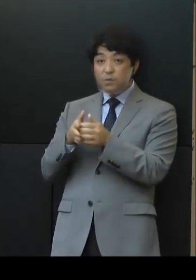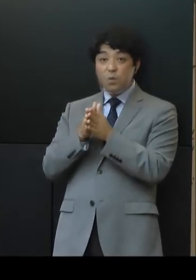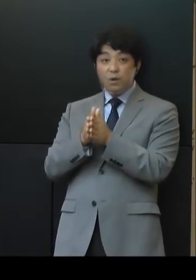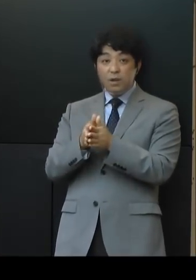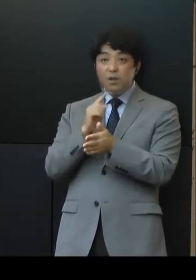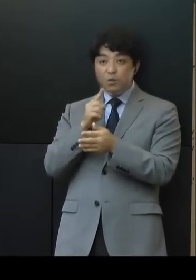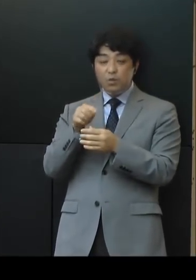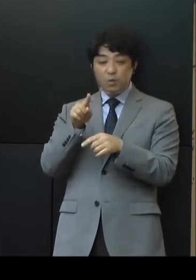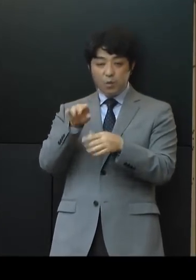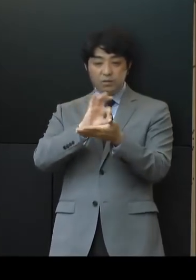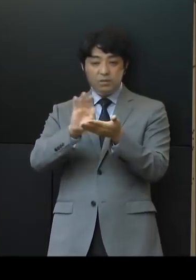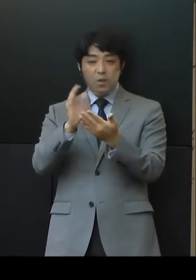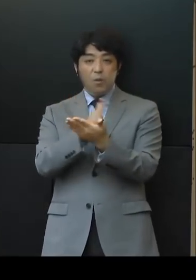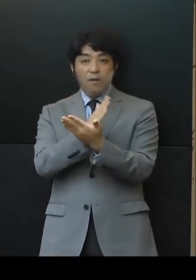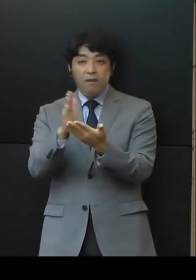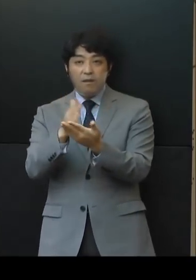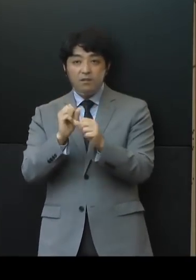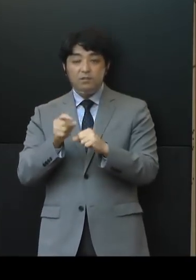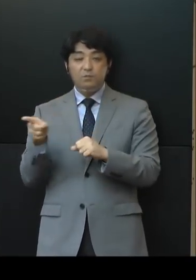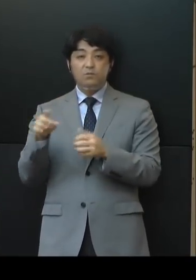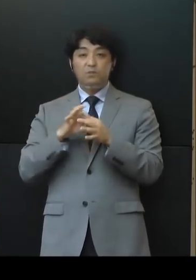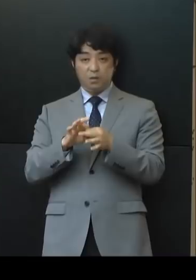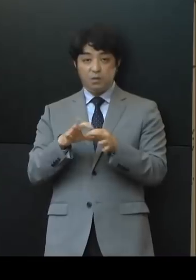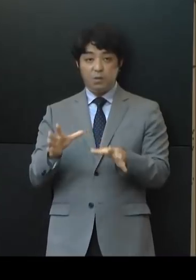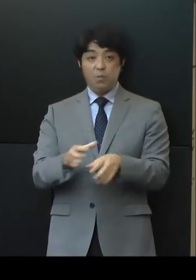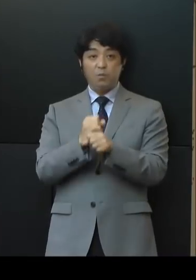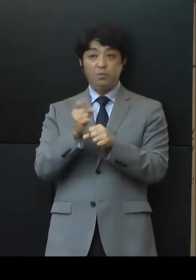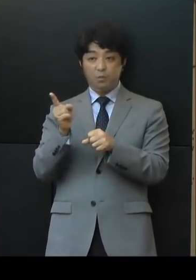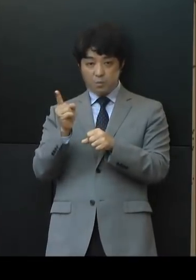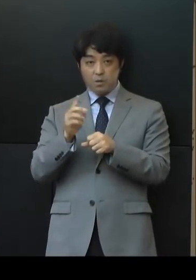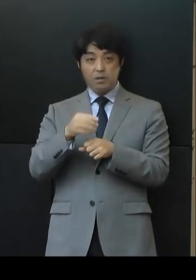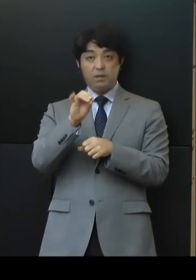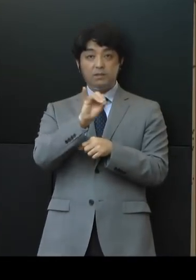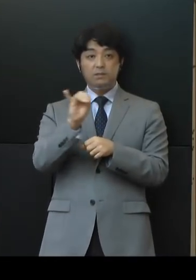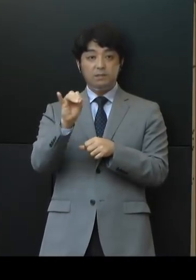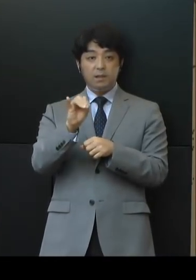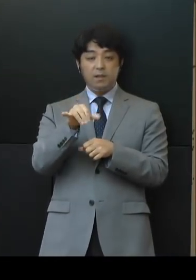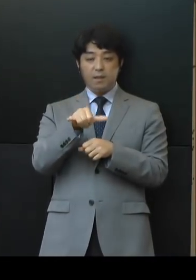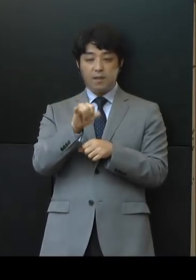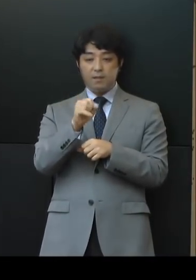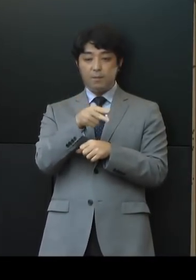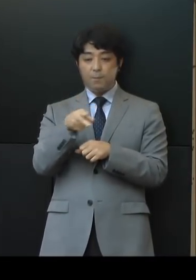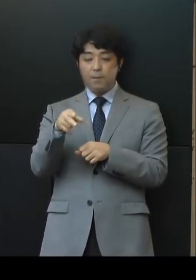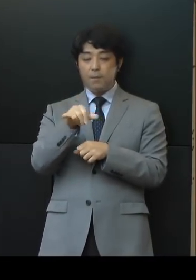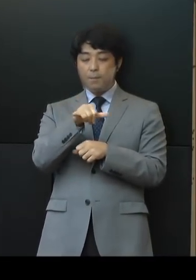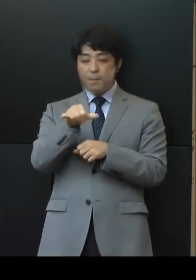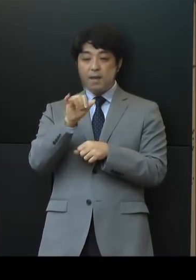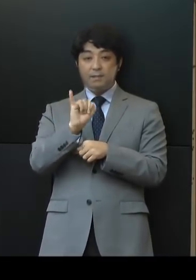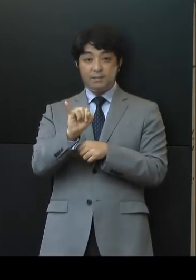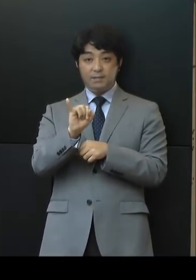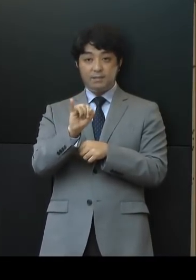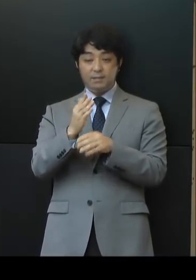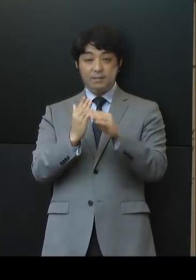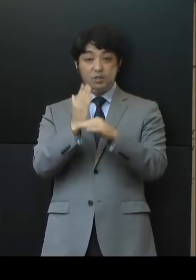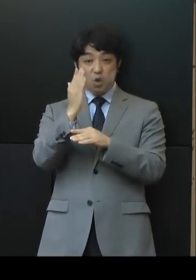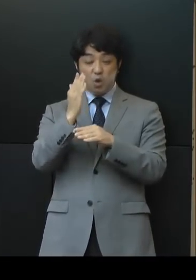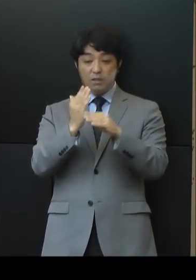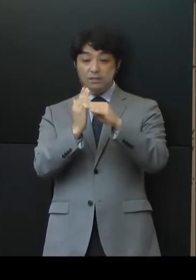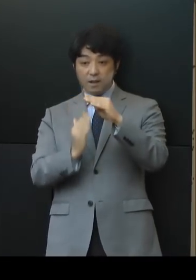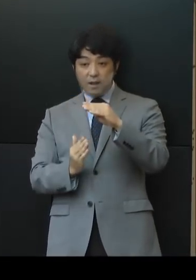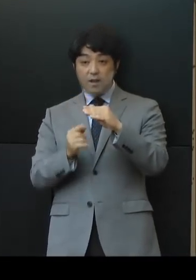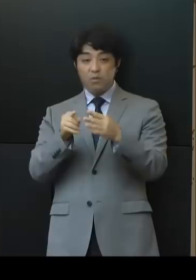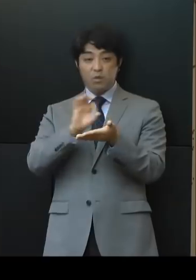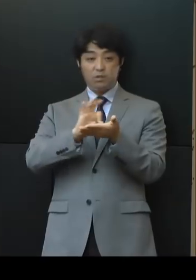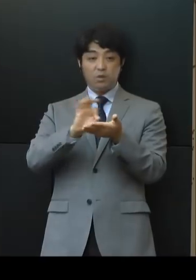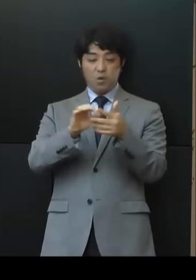。こちらは床面積の合計が1000平米以下の下記の施設については、同1000平米超の施設に対する施設の